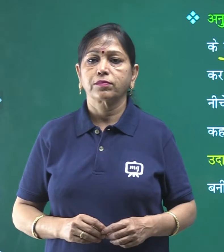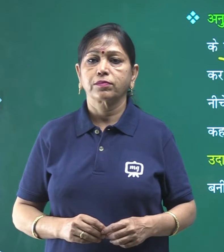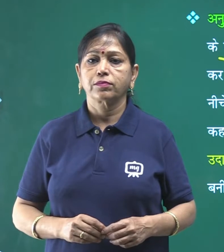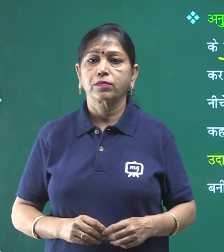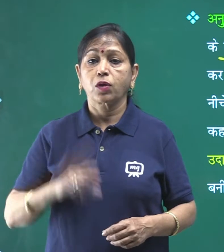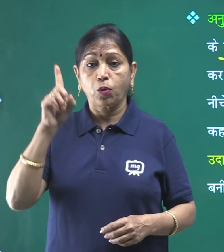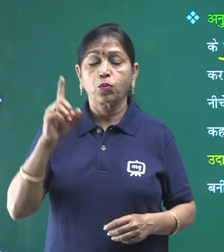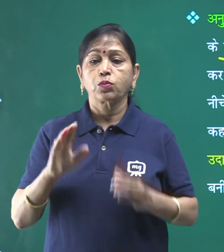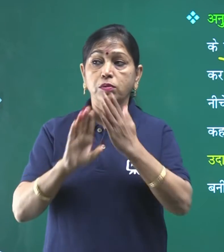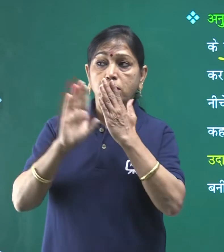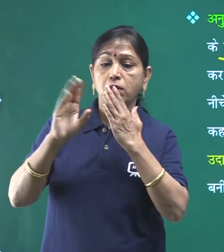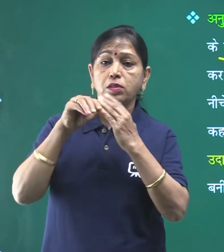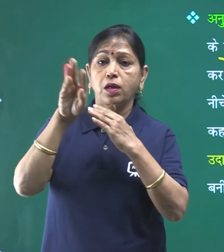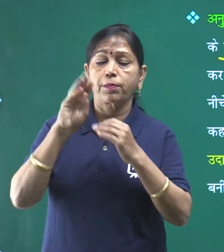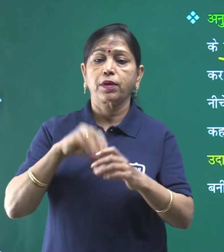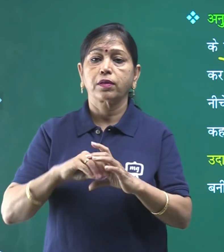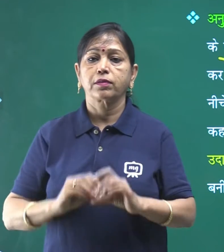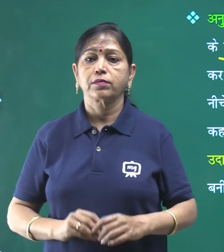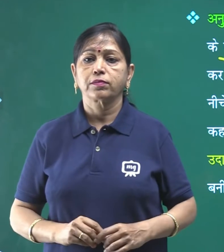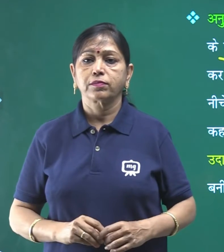उस दिशा में